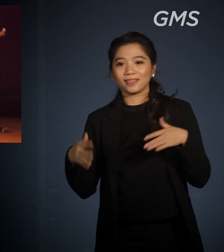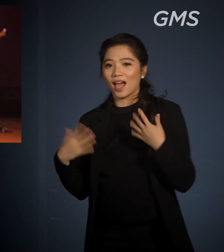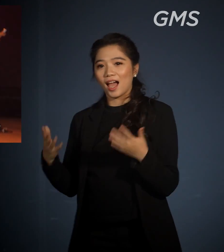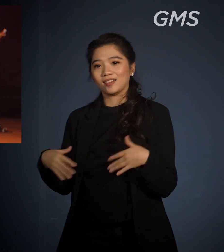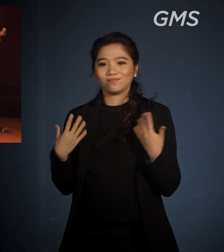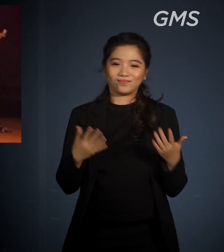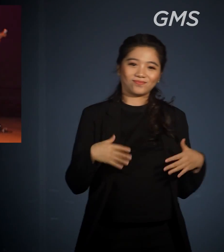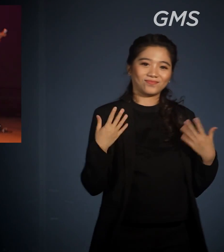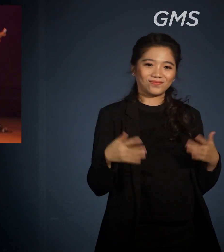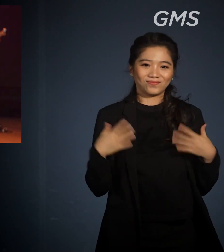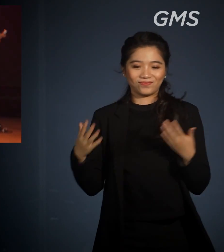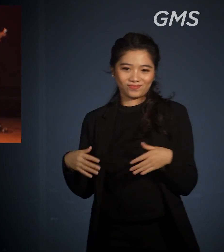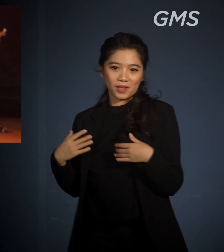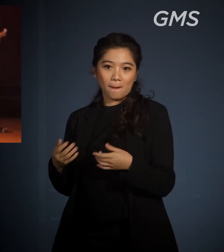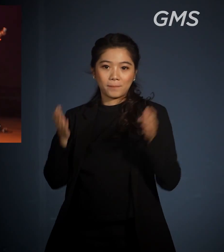bersukacita,